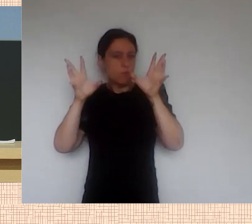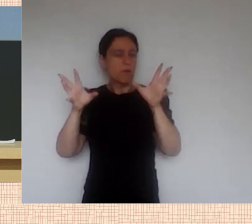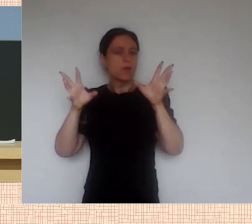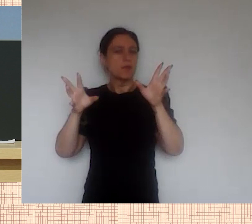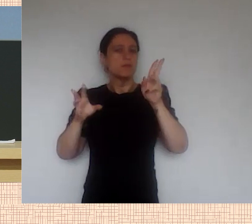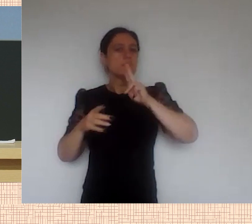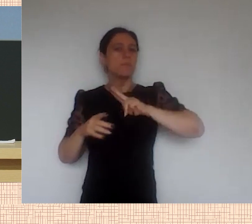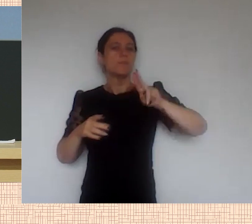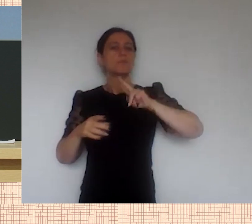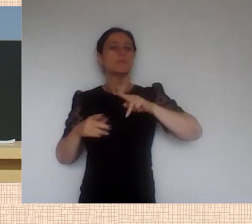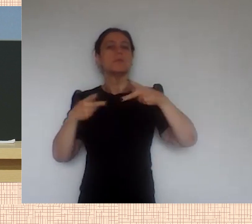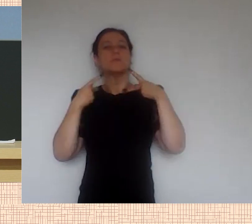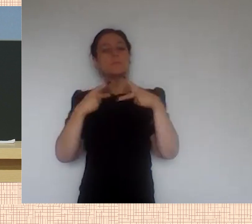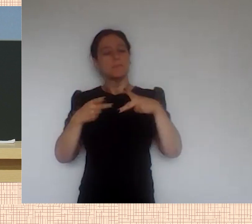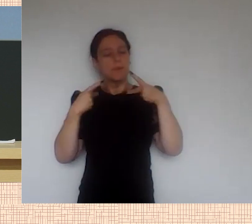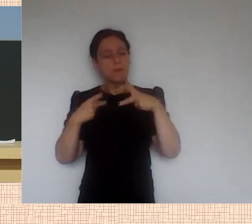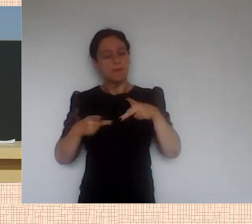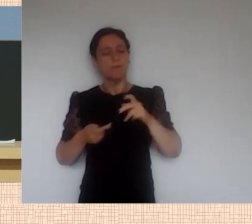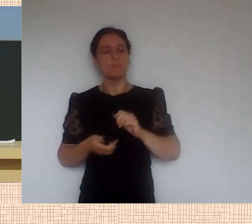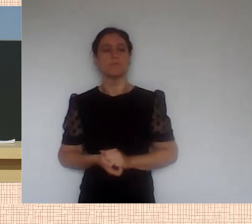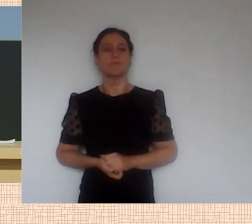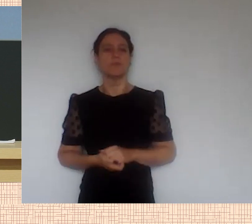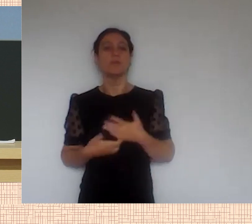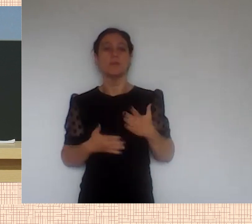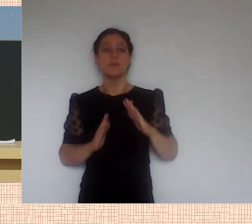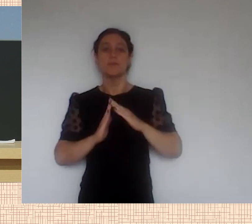igrejas começaram a se voluntariar.